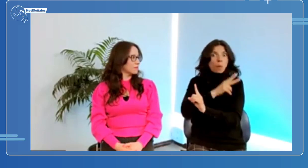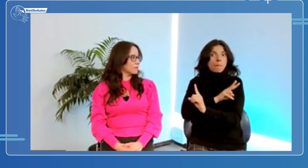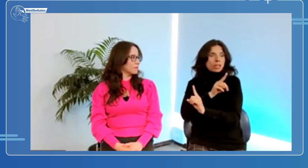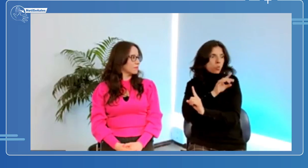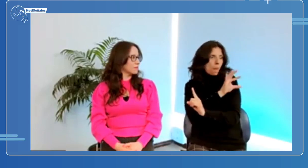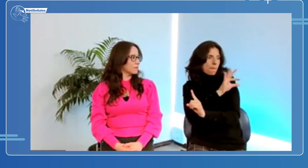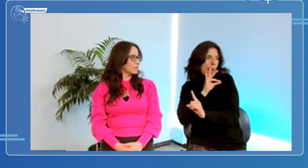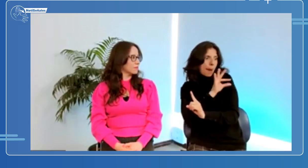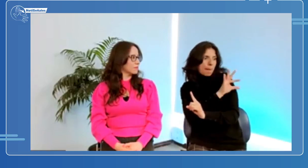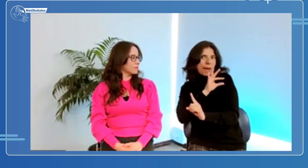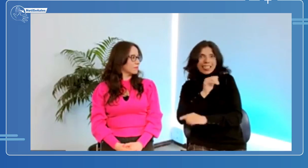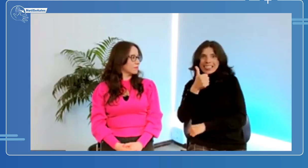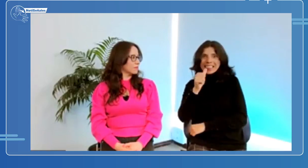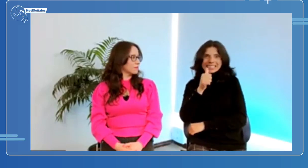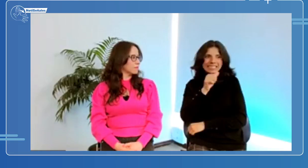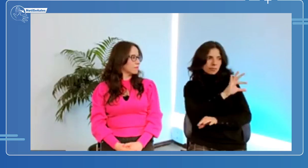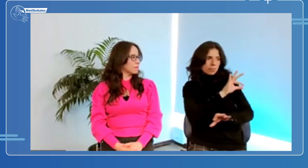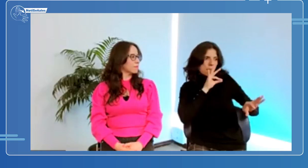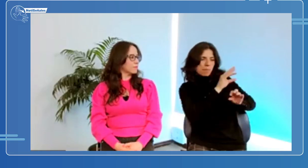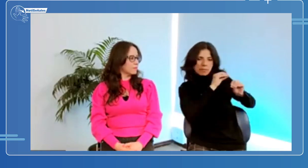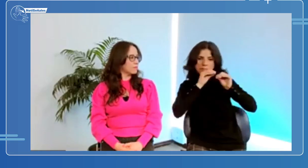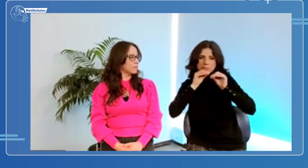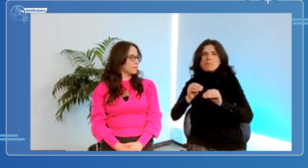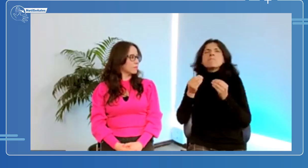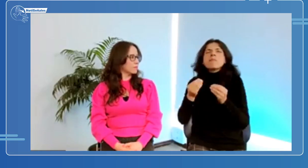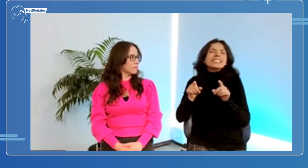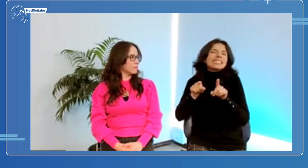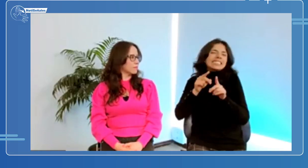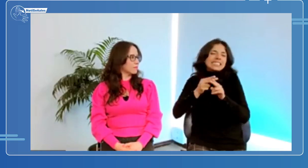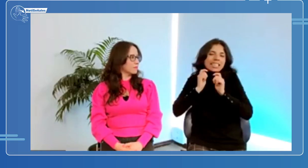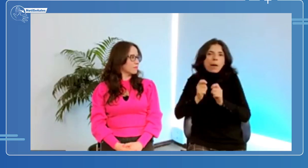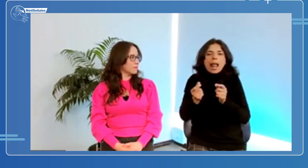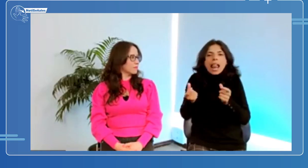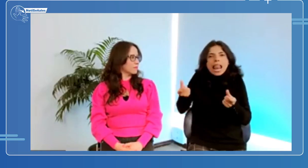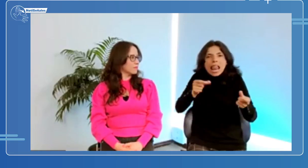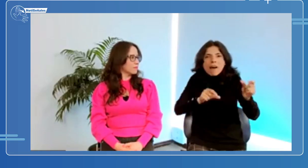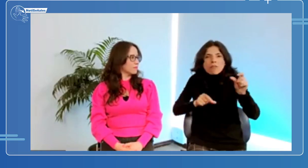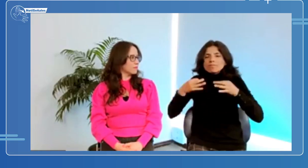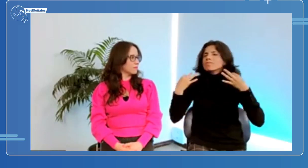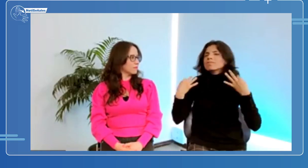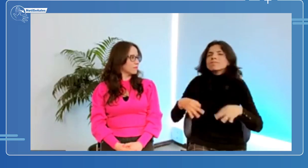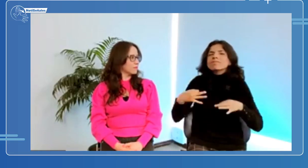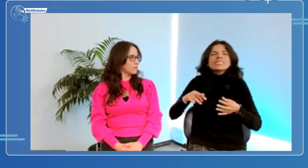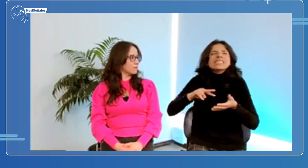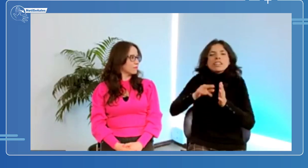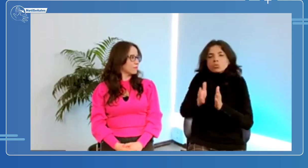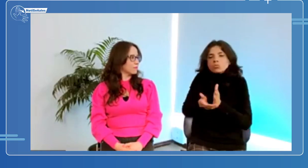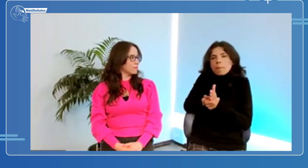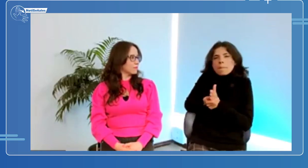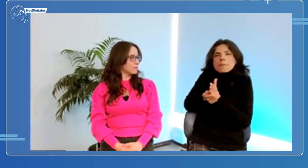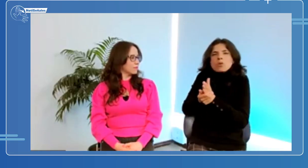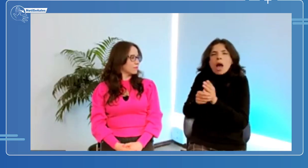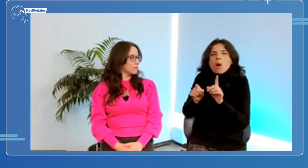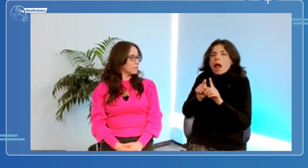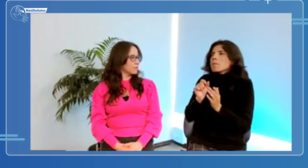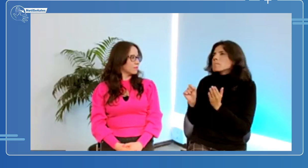términos del 2021 que se escogieron para hacer un laboratorio de simplicidad, que es